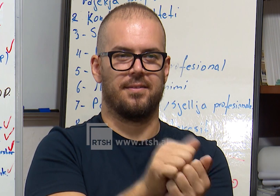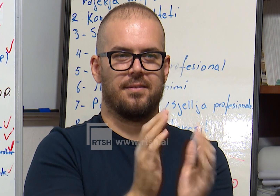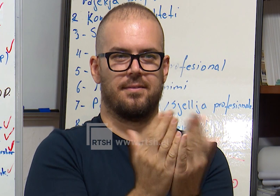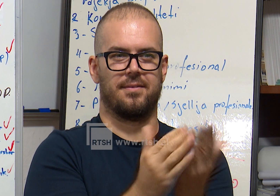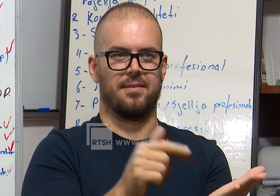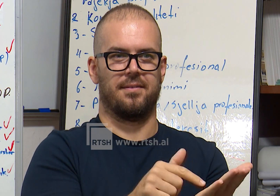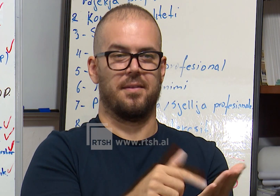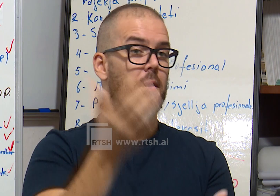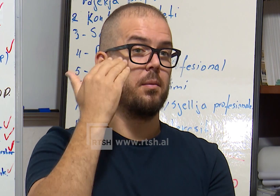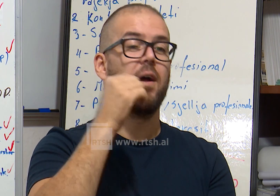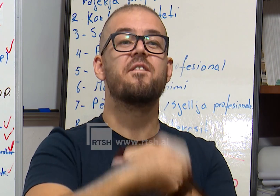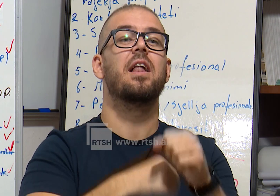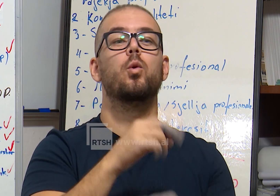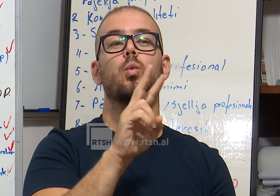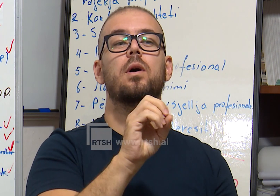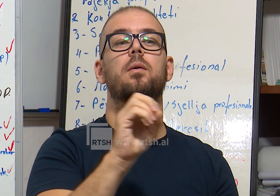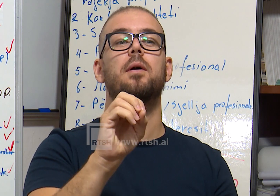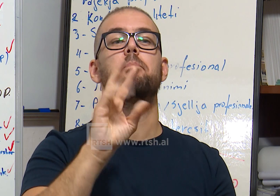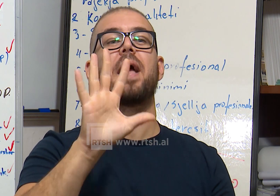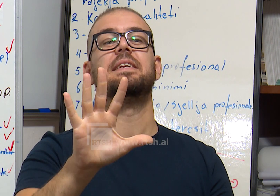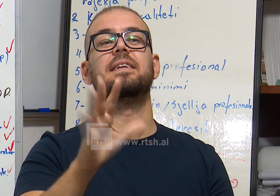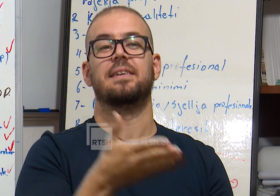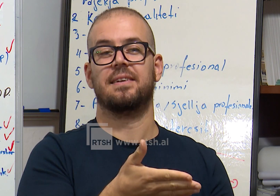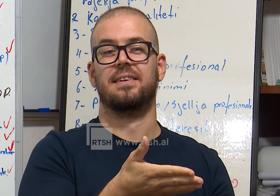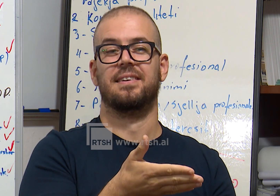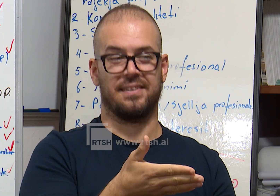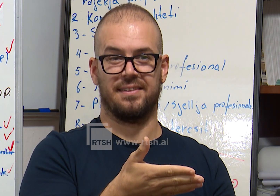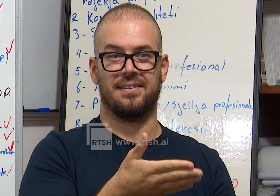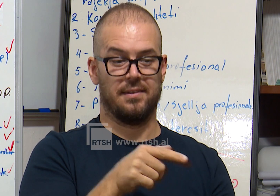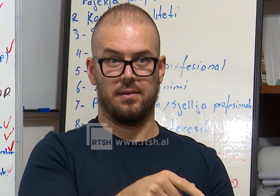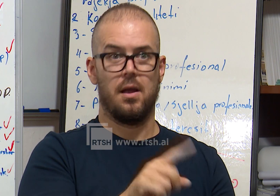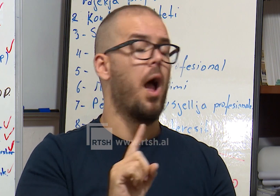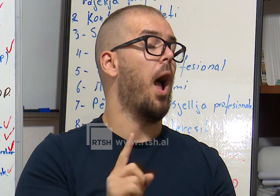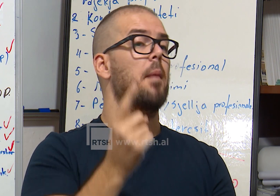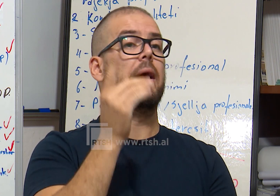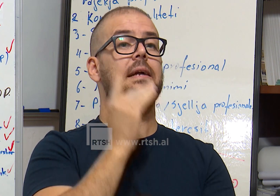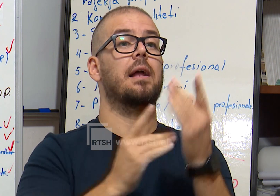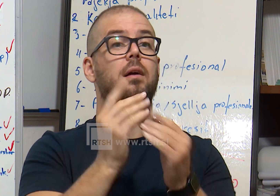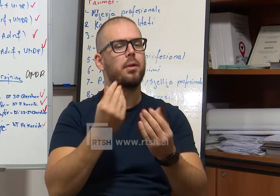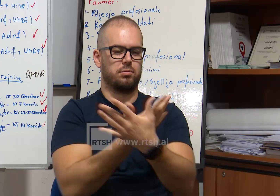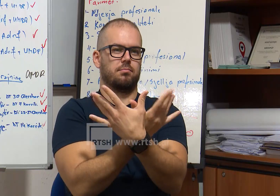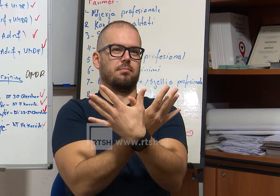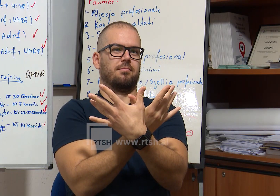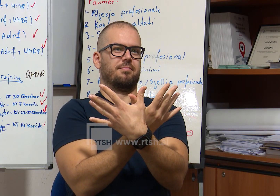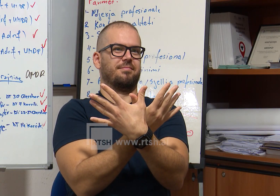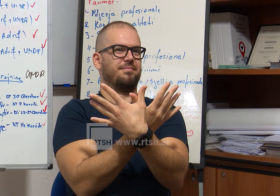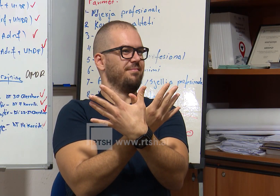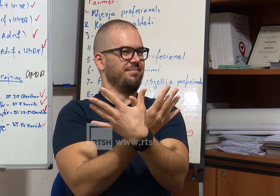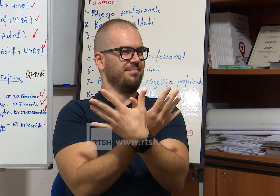Në vitin 2005 është botuar fjalori i parë i shenjave të gjuhës shqipe. Teknologjia nuk ka qenë kjo që është sot. Shenja është e komunitetit